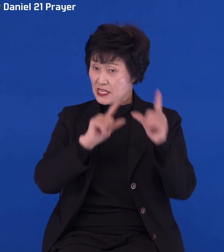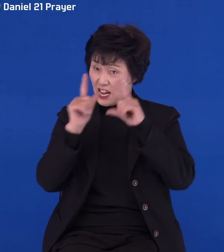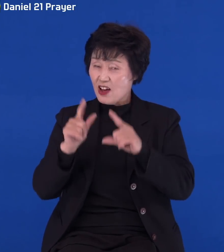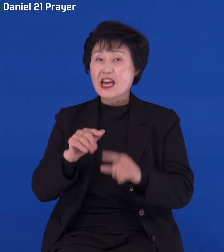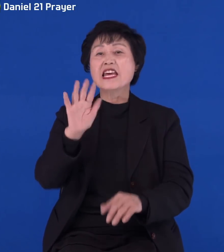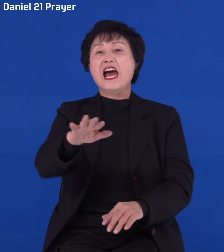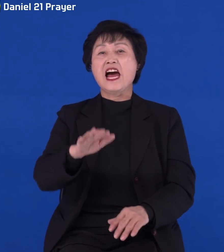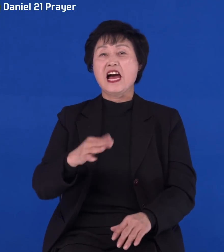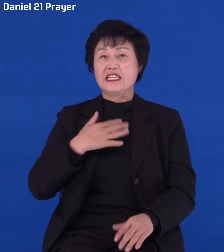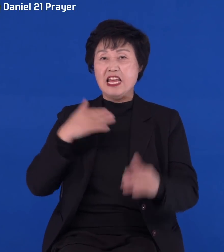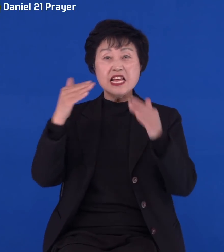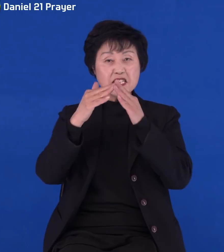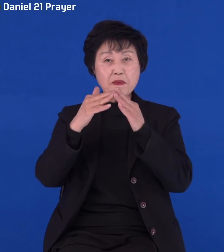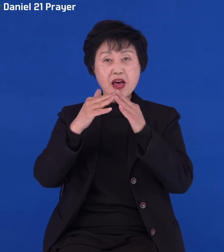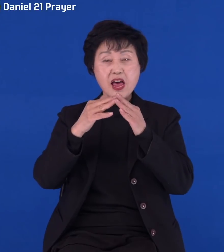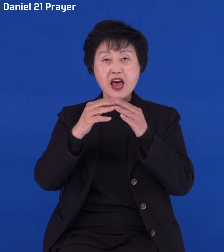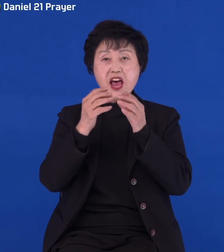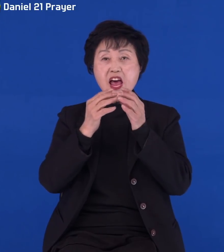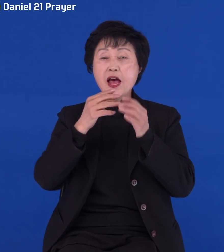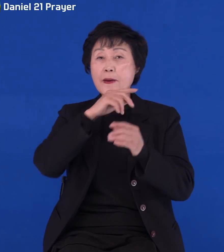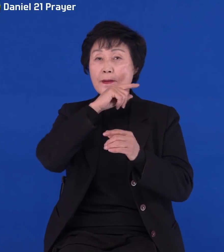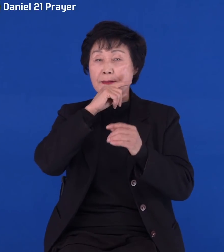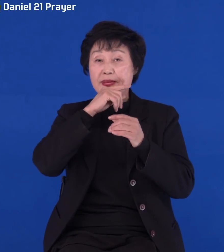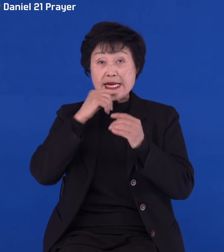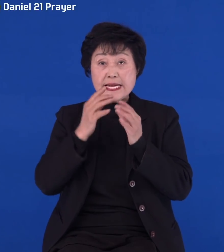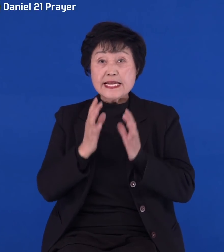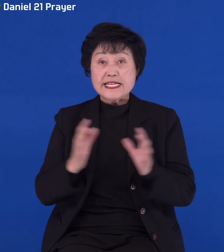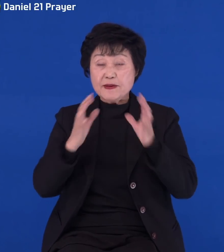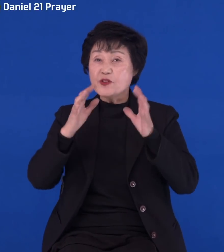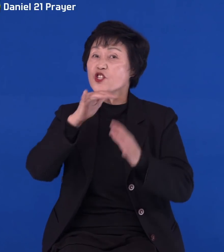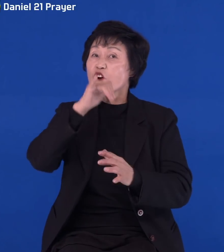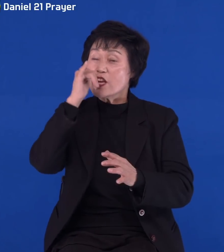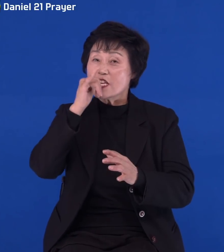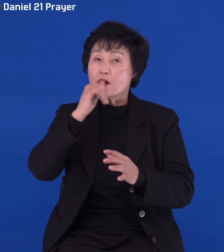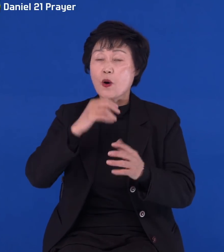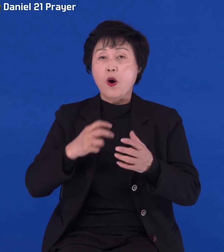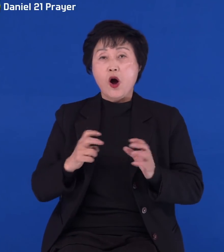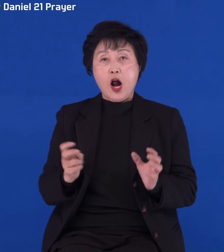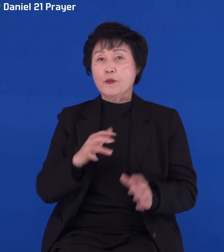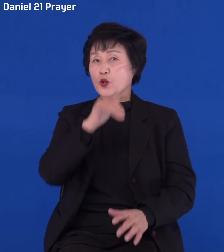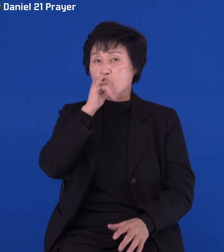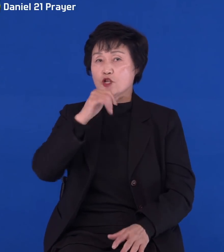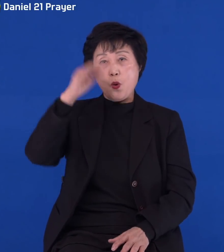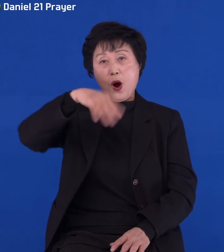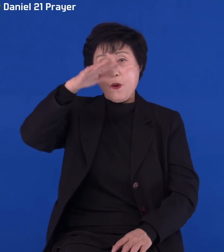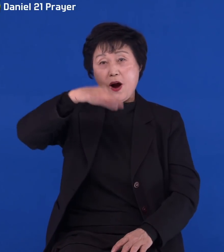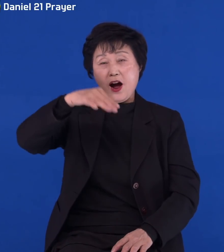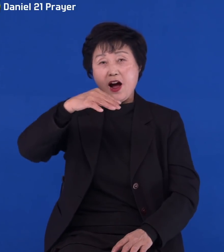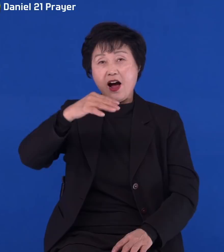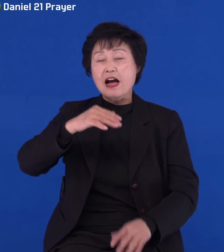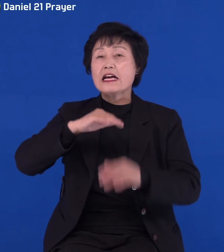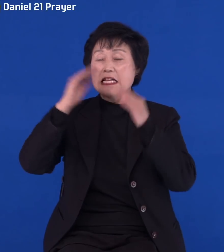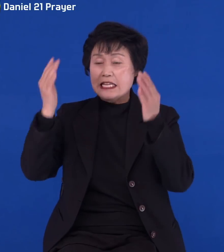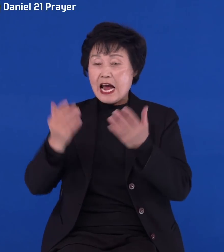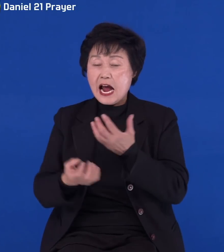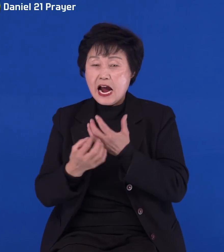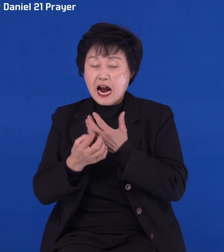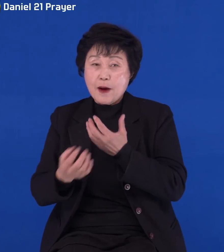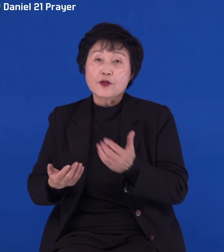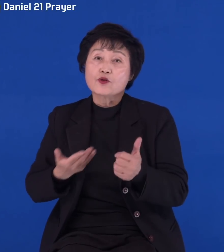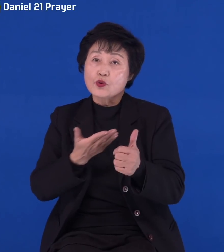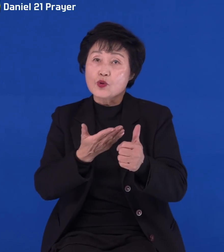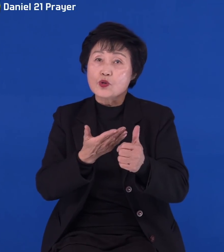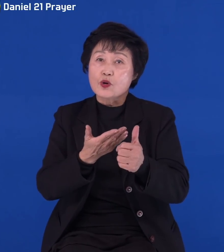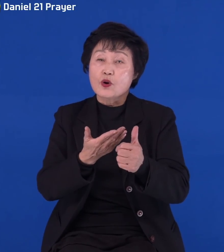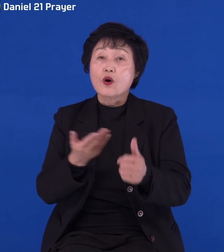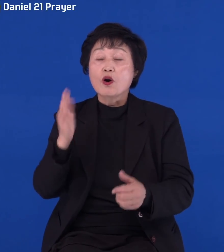김치가 있을 때 일단 들어와. 그러니까 쭈삣쭈삣 하면서 들어오더라고요. 그러면서 다 먹였어요. 근데 이 녀석들이 세상에, 제 아내가 임신